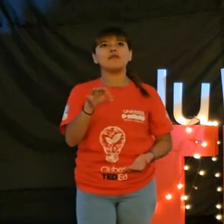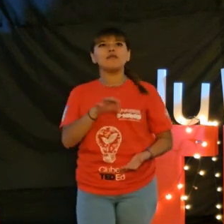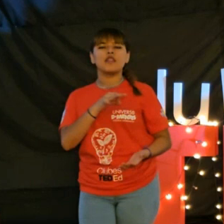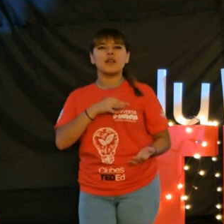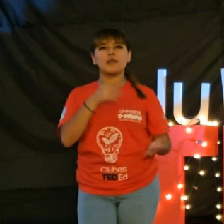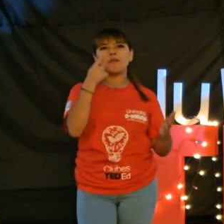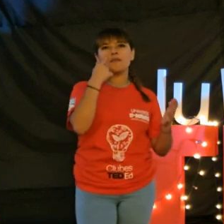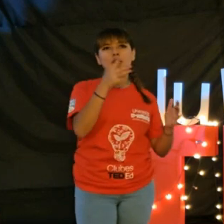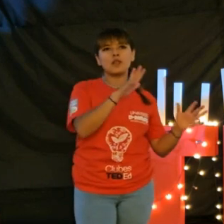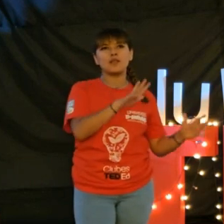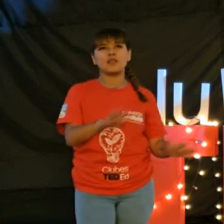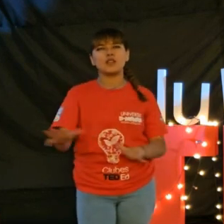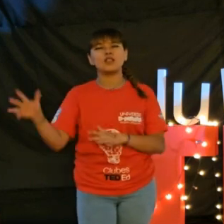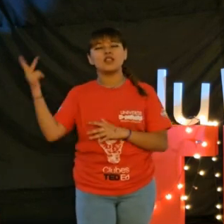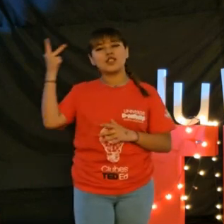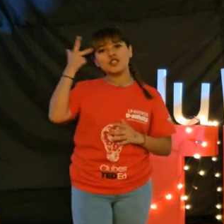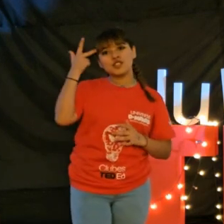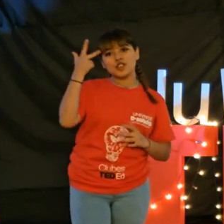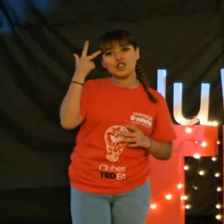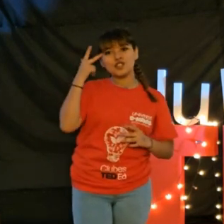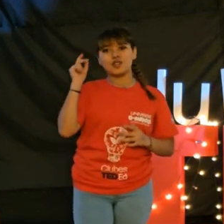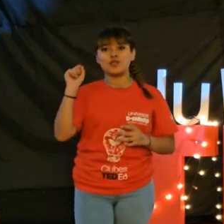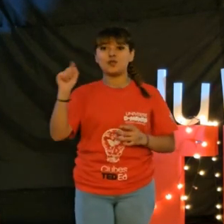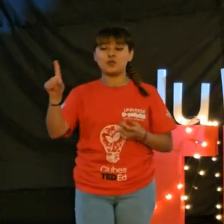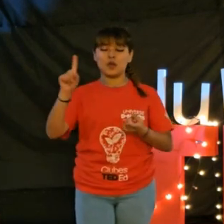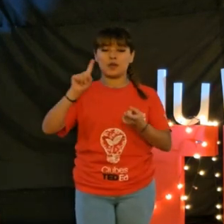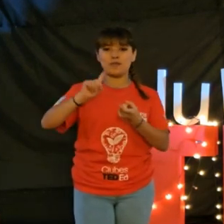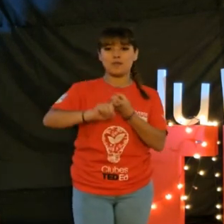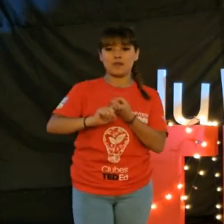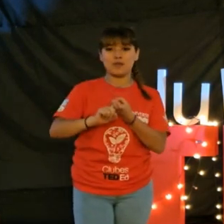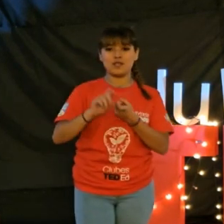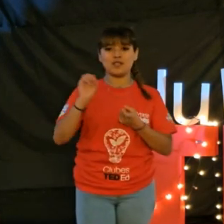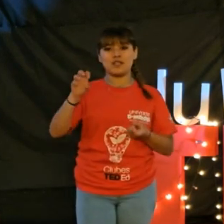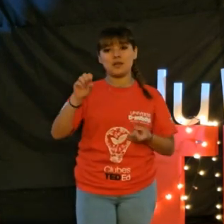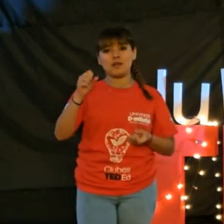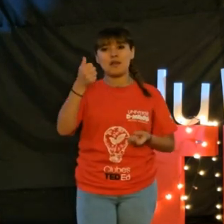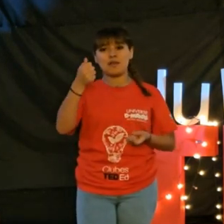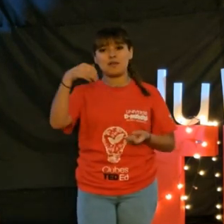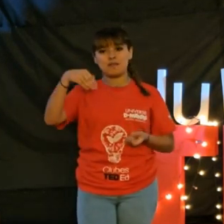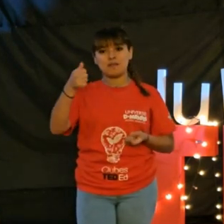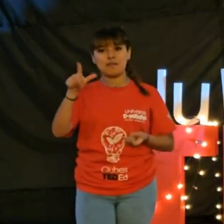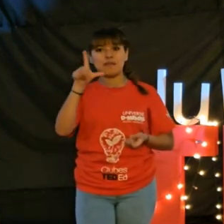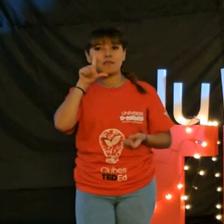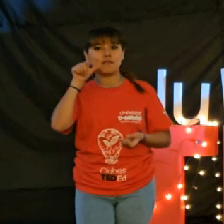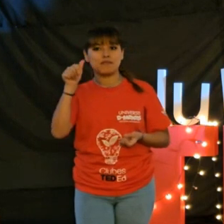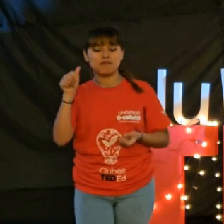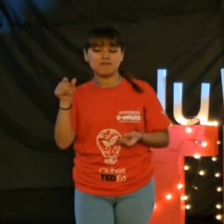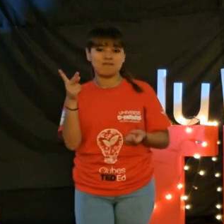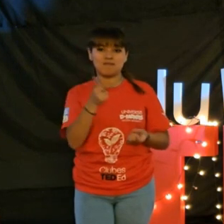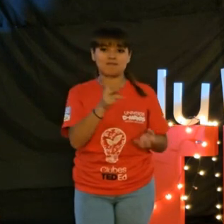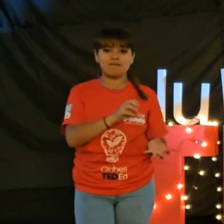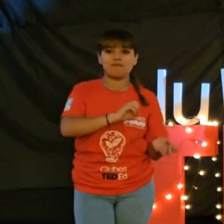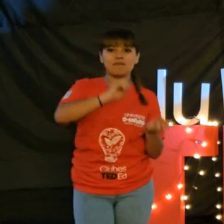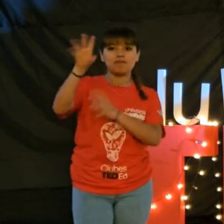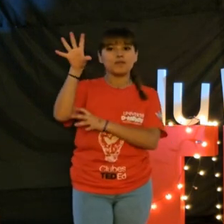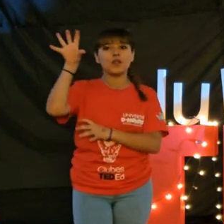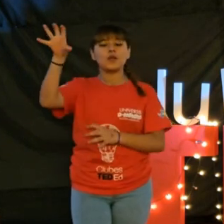lengua de señas. En el año 1918, junto a su esposa, que se llamaba Amalia,